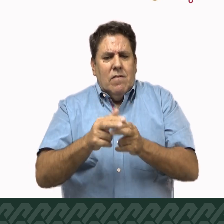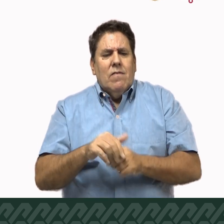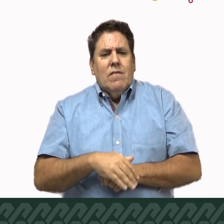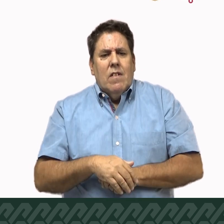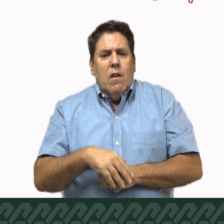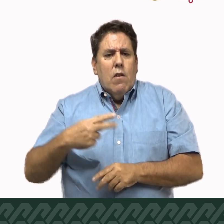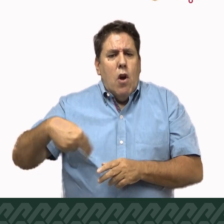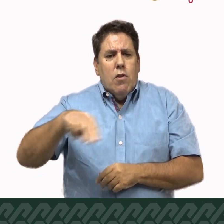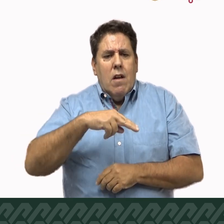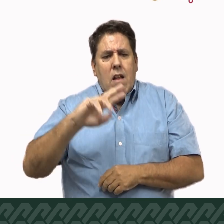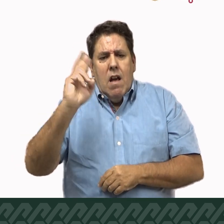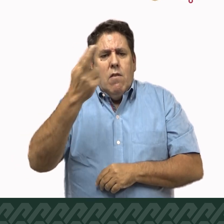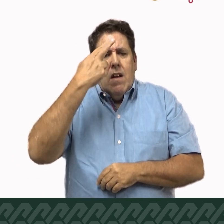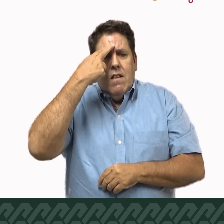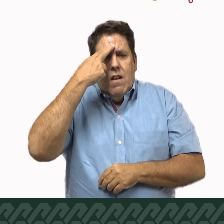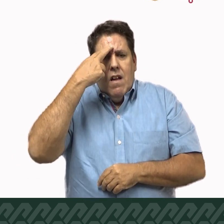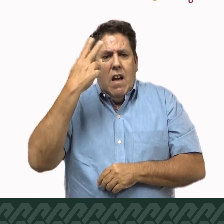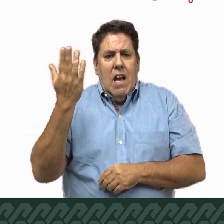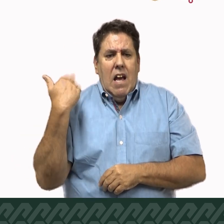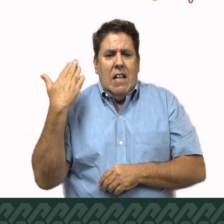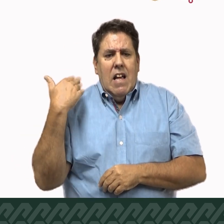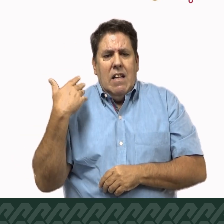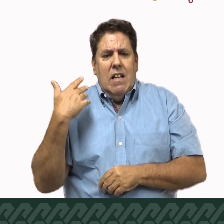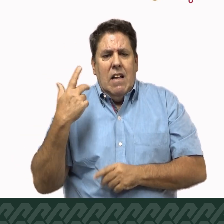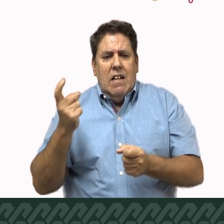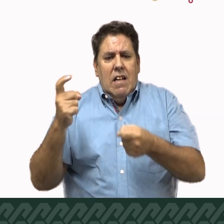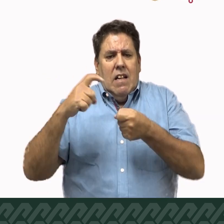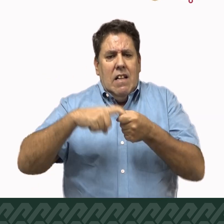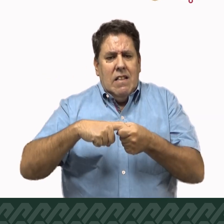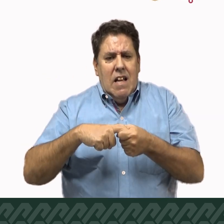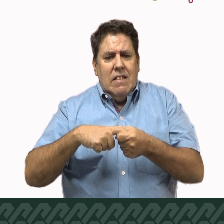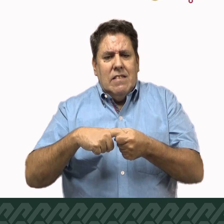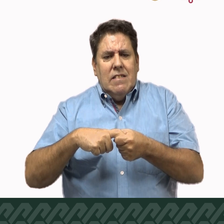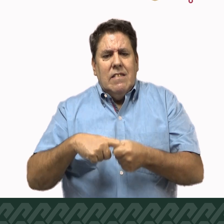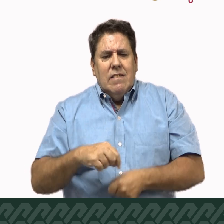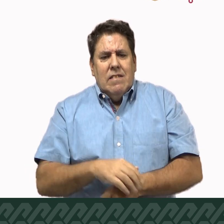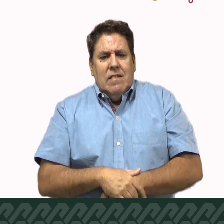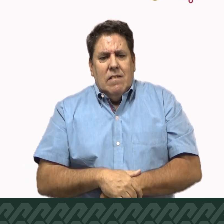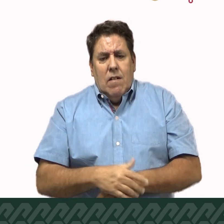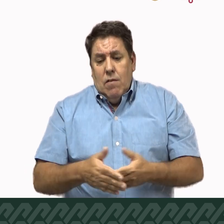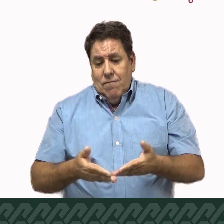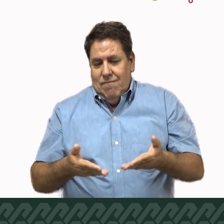señas mexicana a través del juego te esperamos no